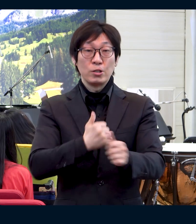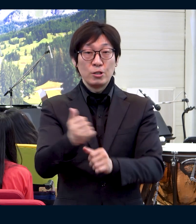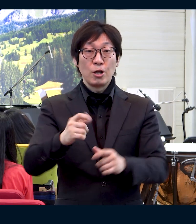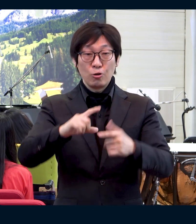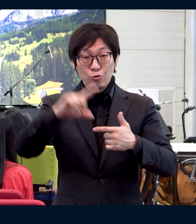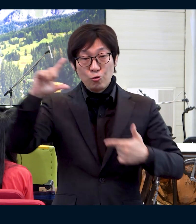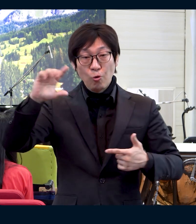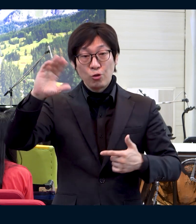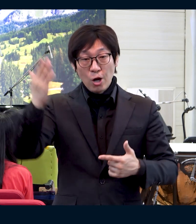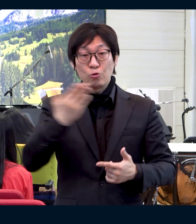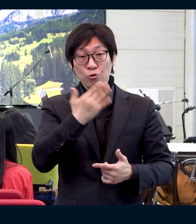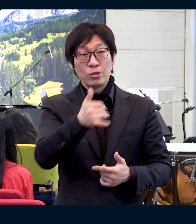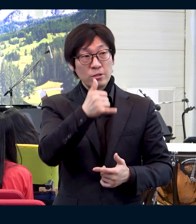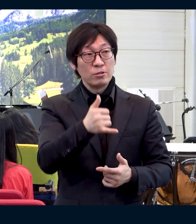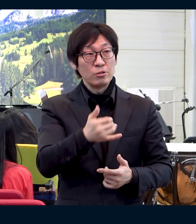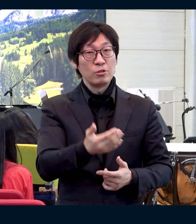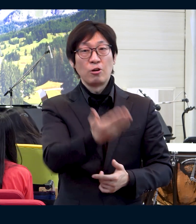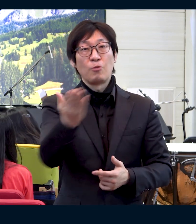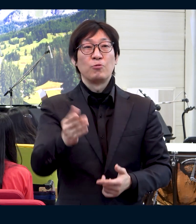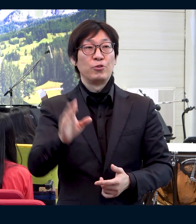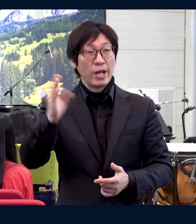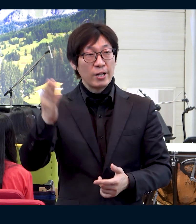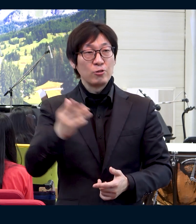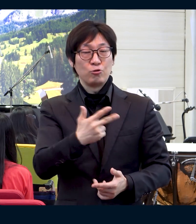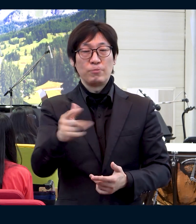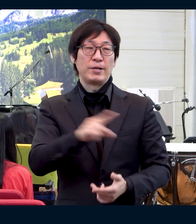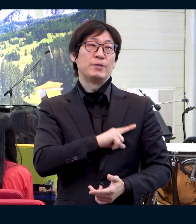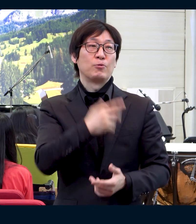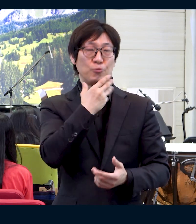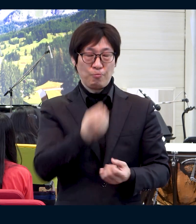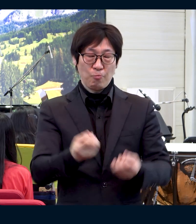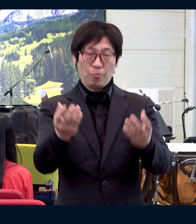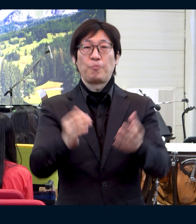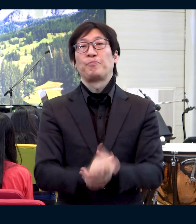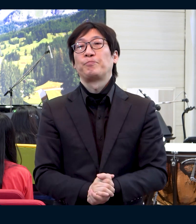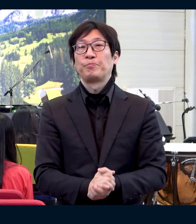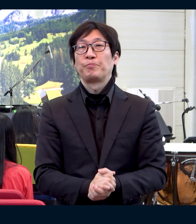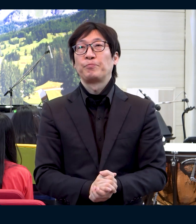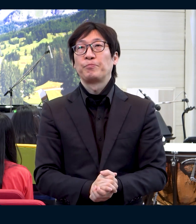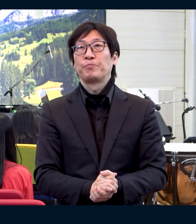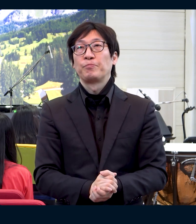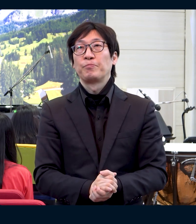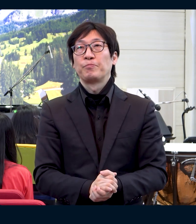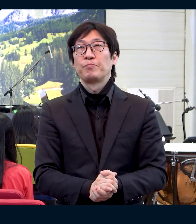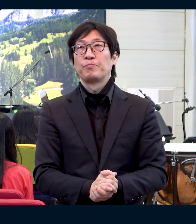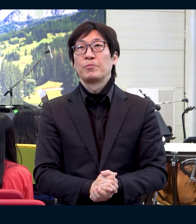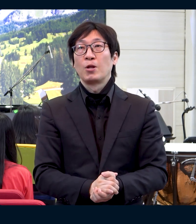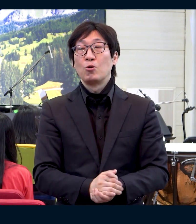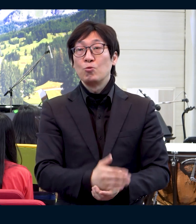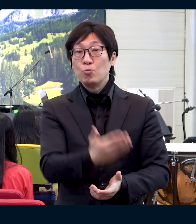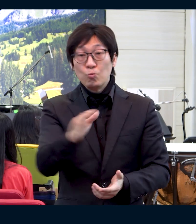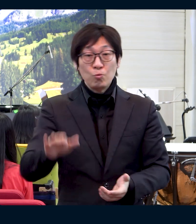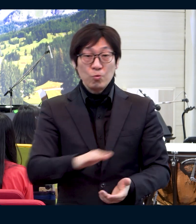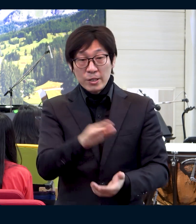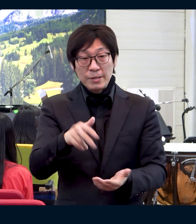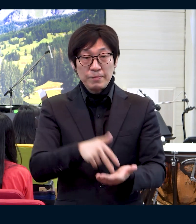여러분들의 이야기가 되시기를 주님의 이름으로 축원합니다. 자, 이렇게 우리에게 승리가 중요한 이유는